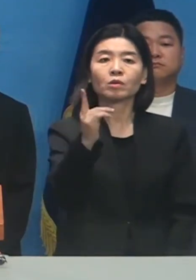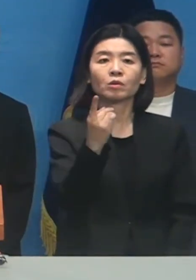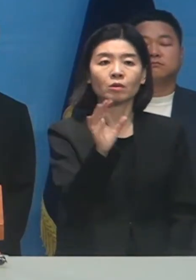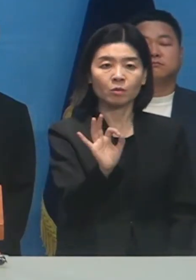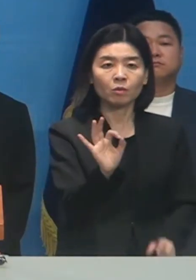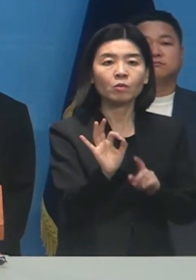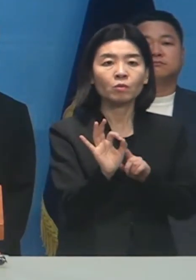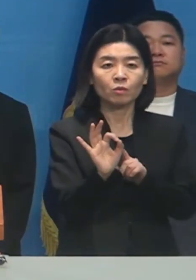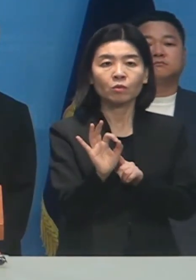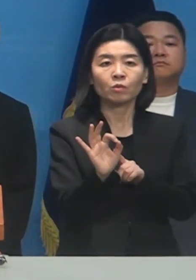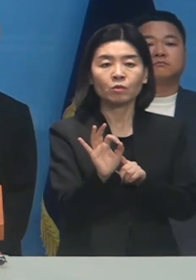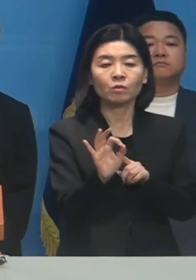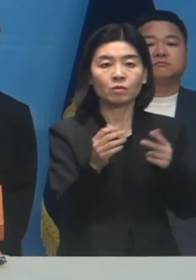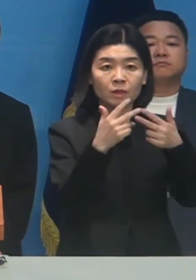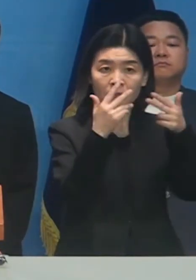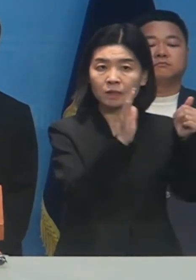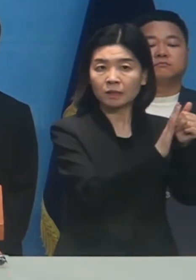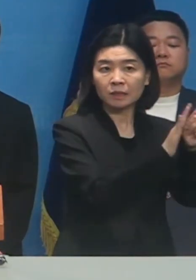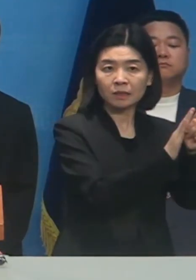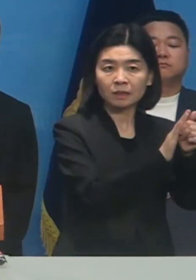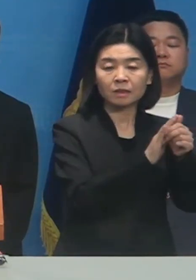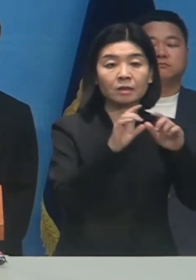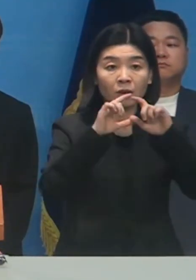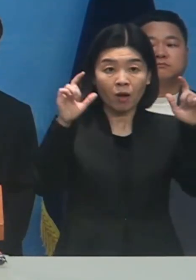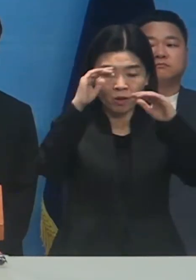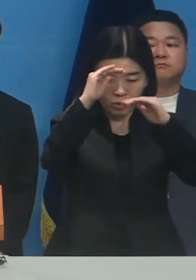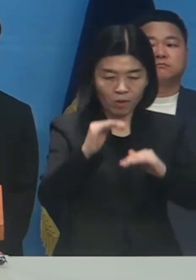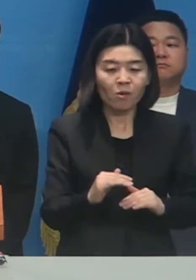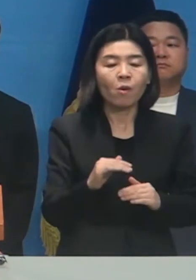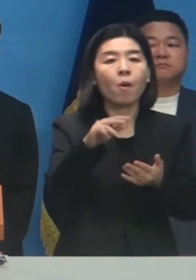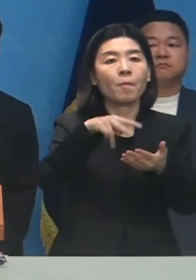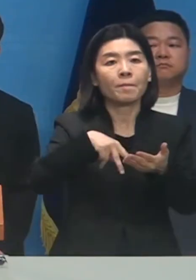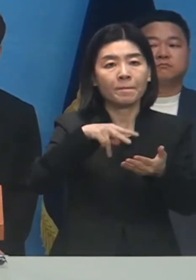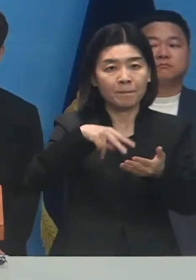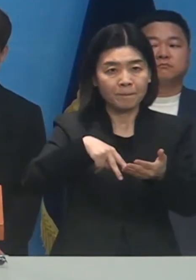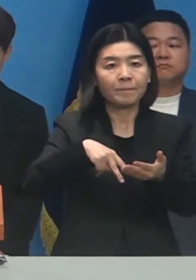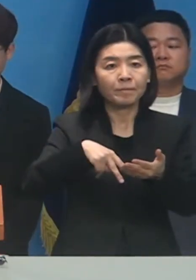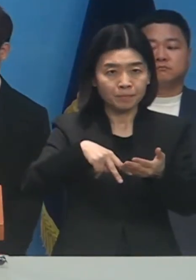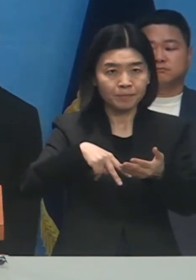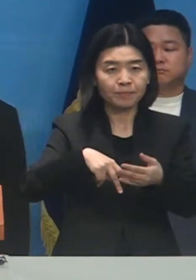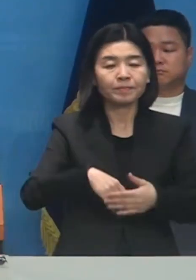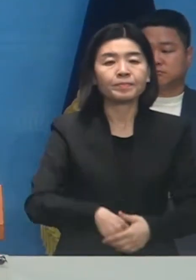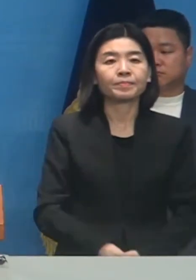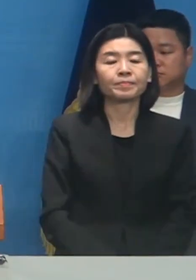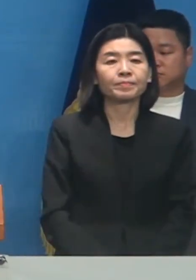청년께서 지지선언문을 낭독하는 순서로 진행하도록 하겠습니다.